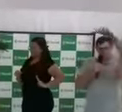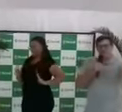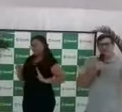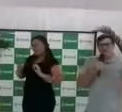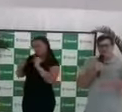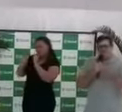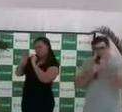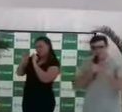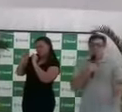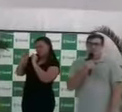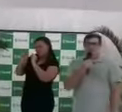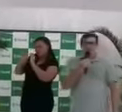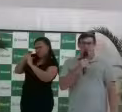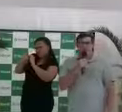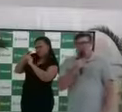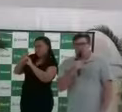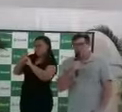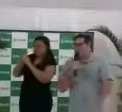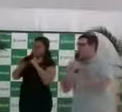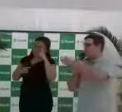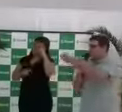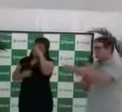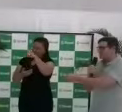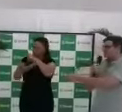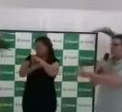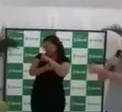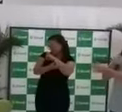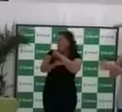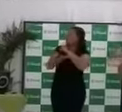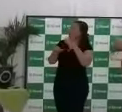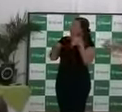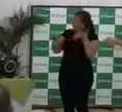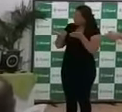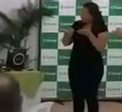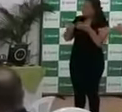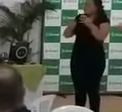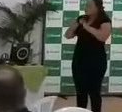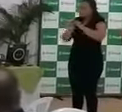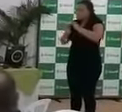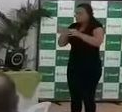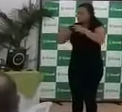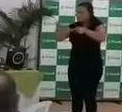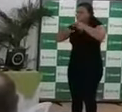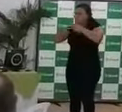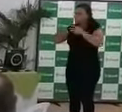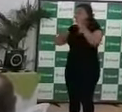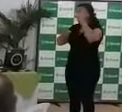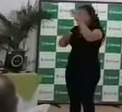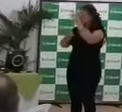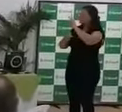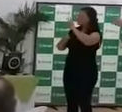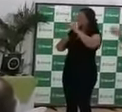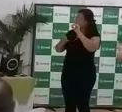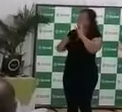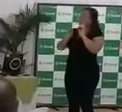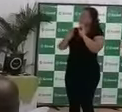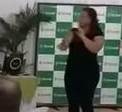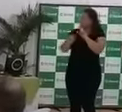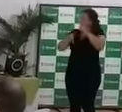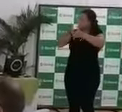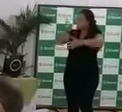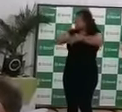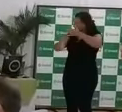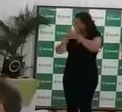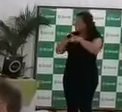mas nós ainda temos muita dificuldade. Então eles vão nos ensinar a língua de sinais e a gente vai retribuir aí ajudando